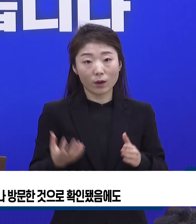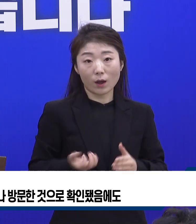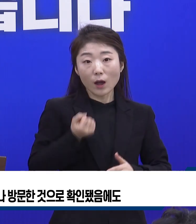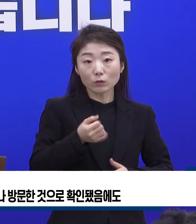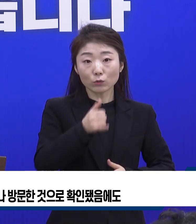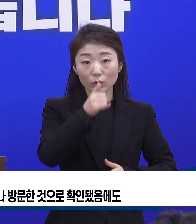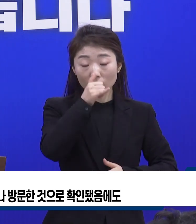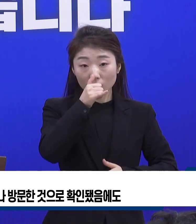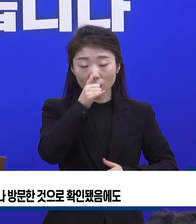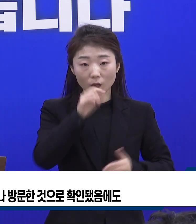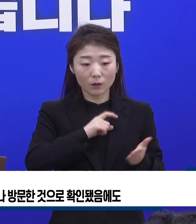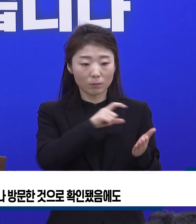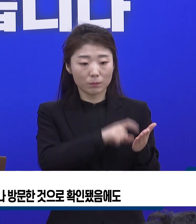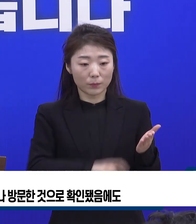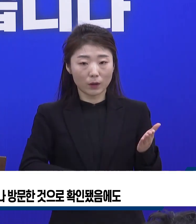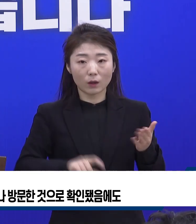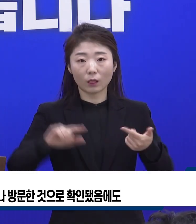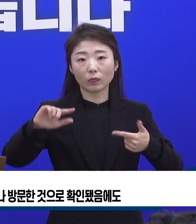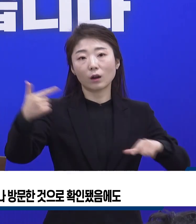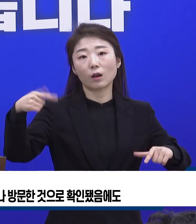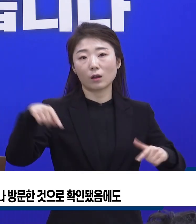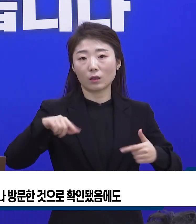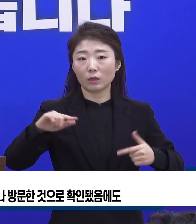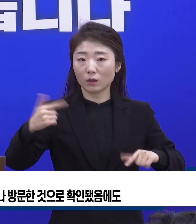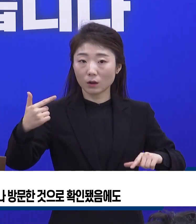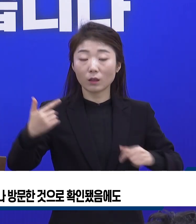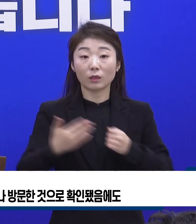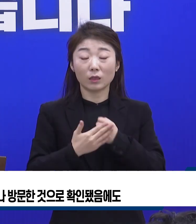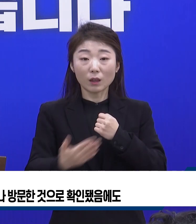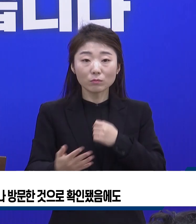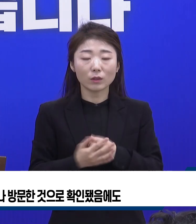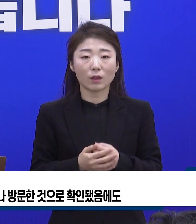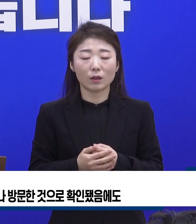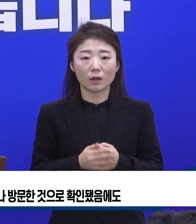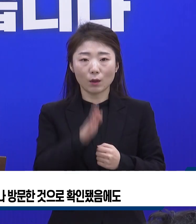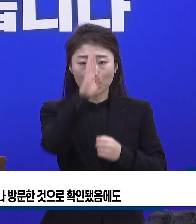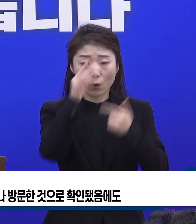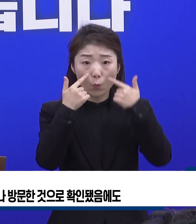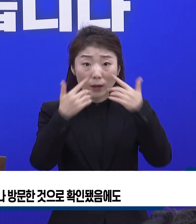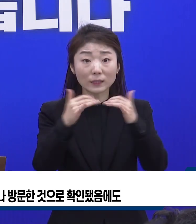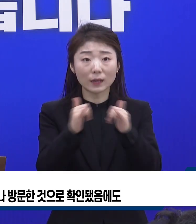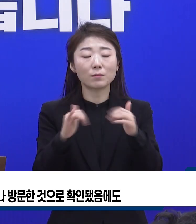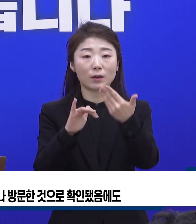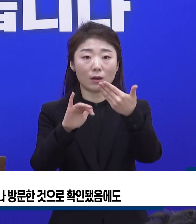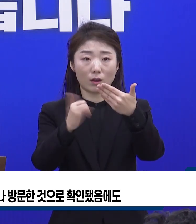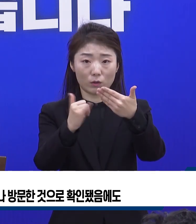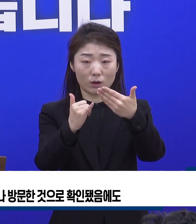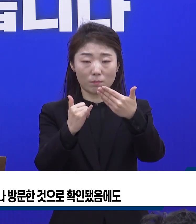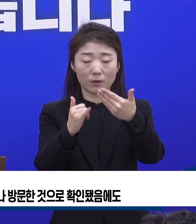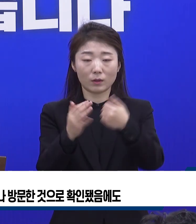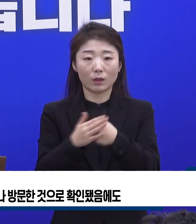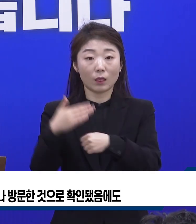파악한 것과도 일치하지 않습니다. 특히 확진자 9명이 대구 교회